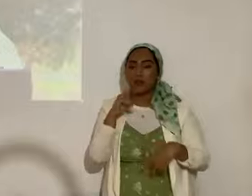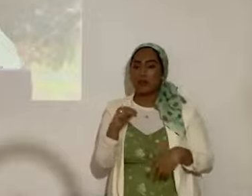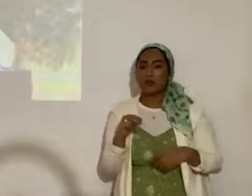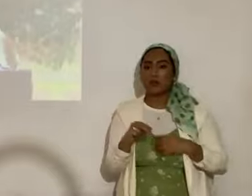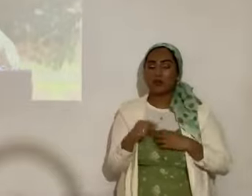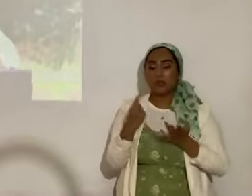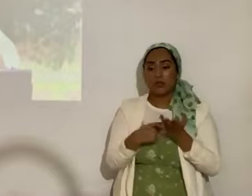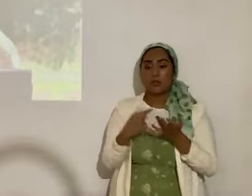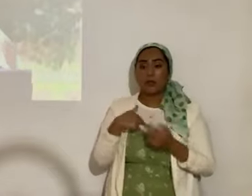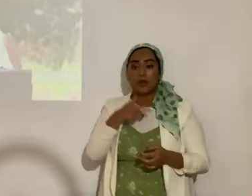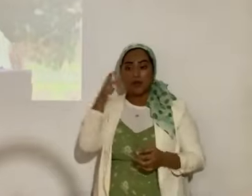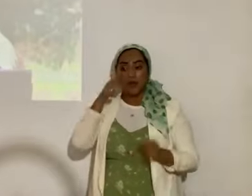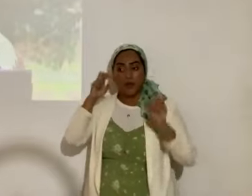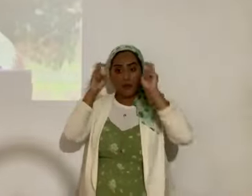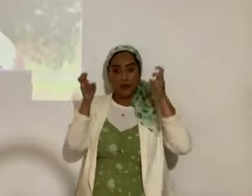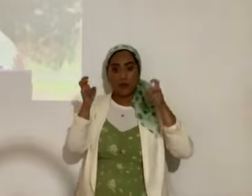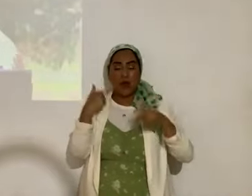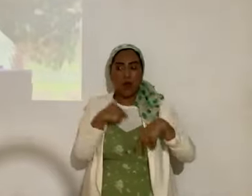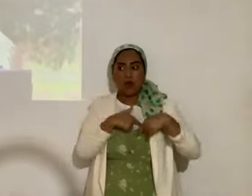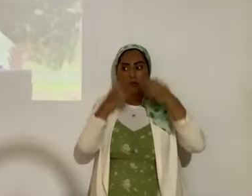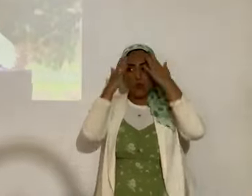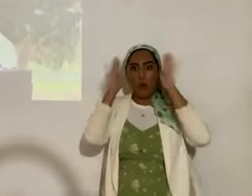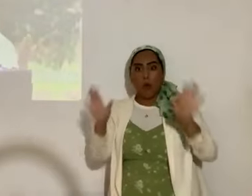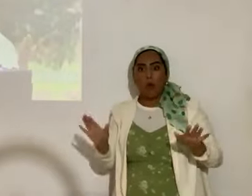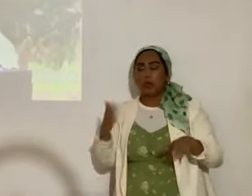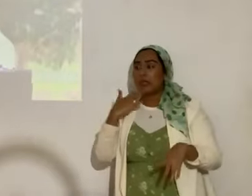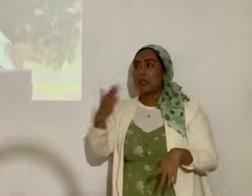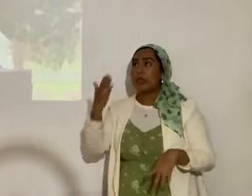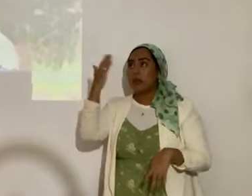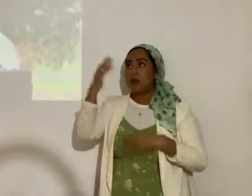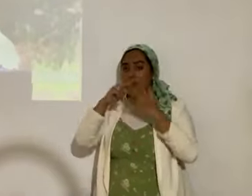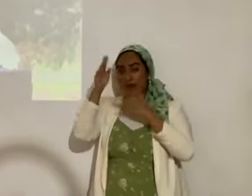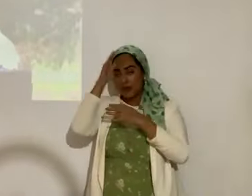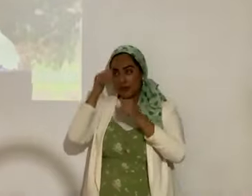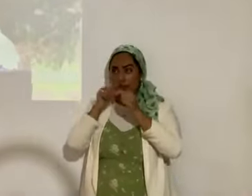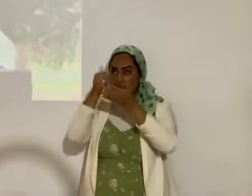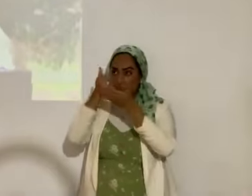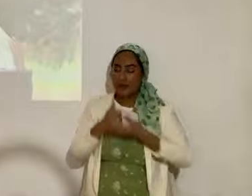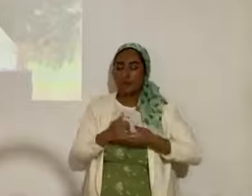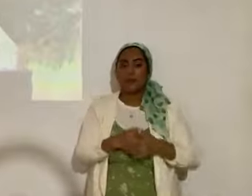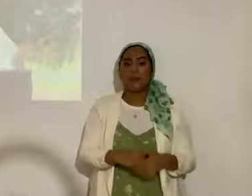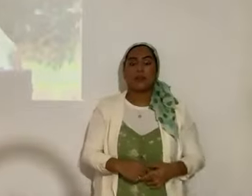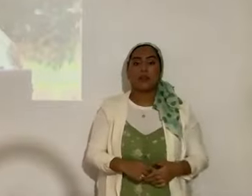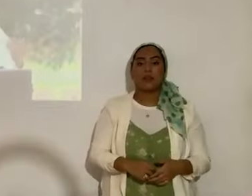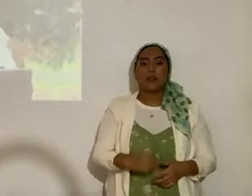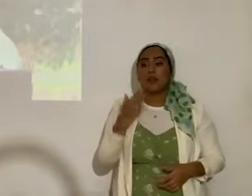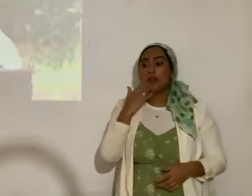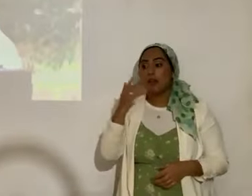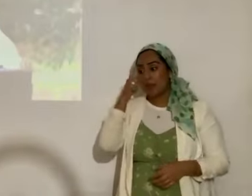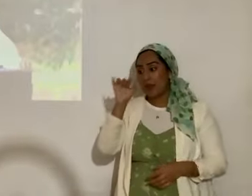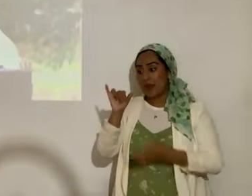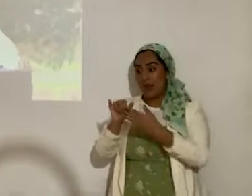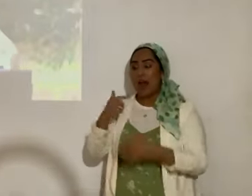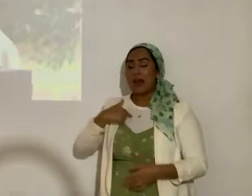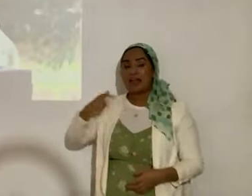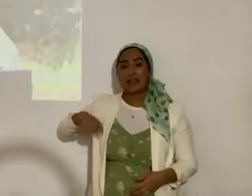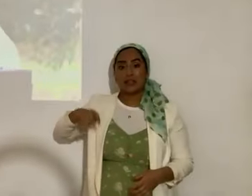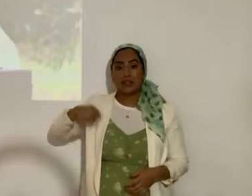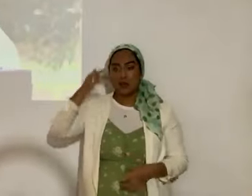a veces escuchamos un tema yo no lo sabía Gracias padre porque me sigues hablando Gracias padre porque eso yo necesitaba